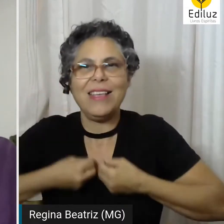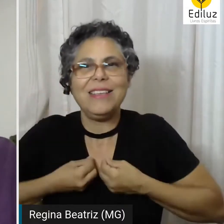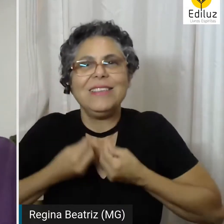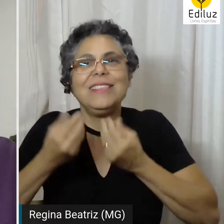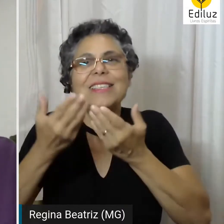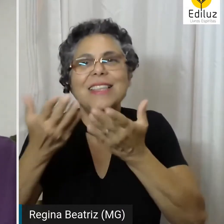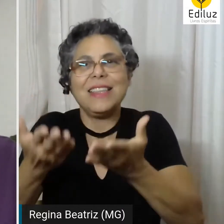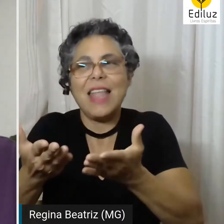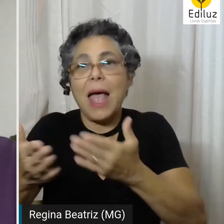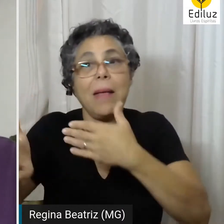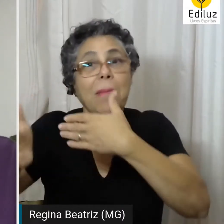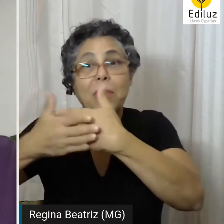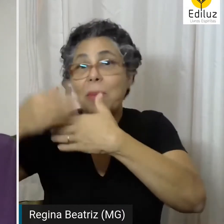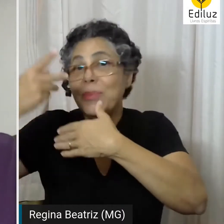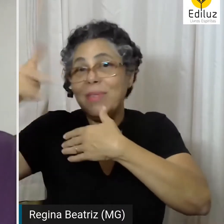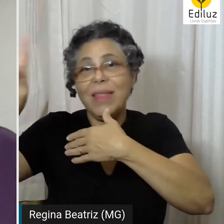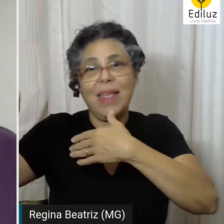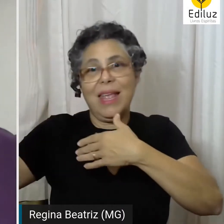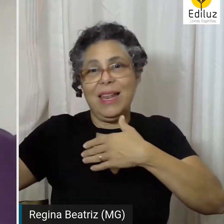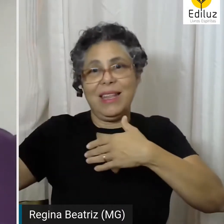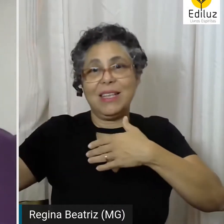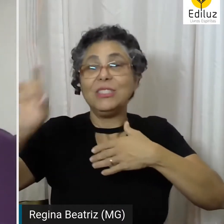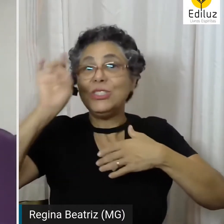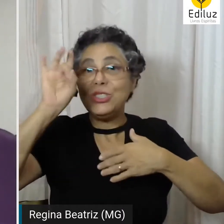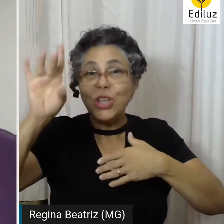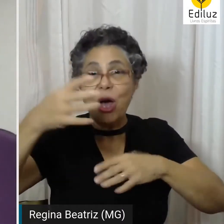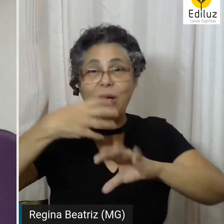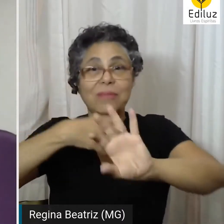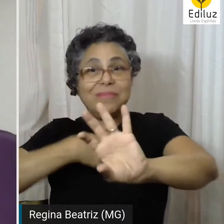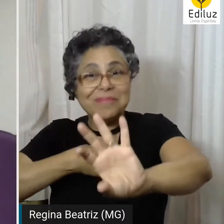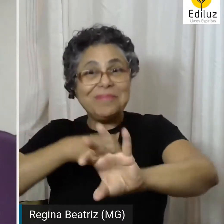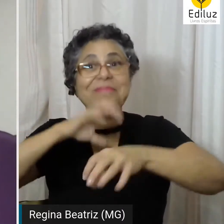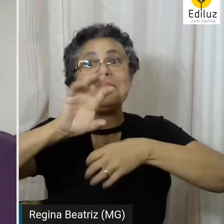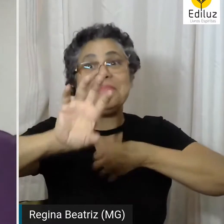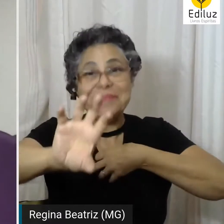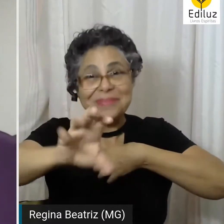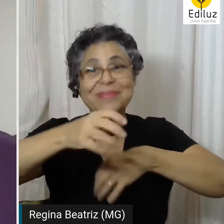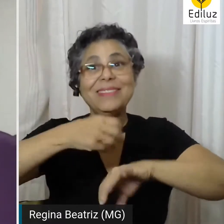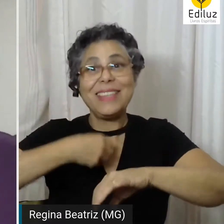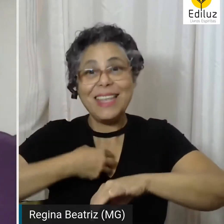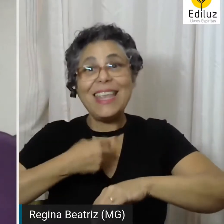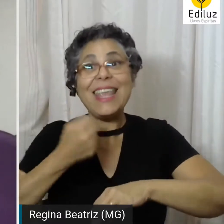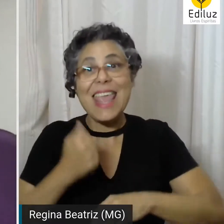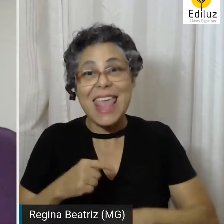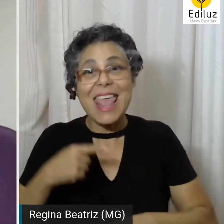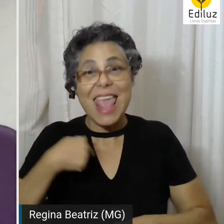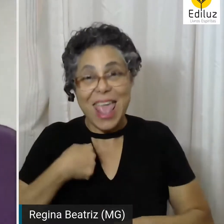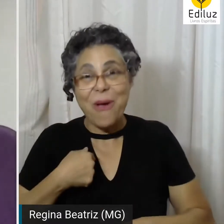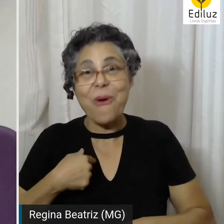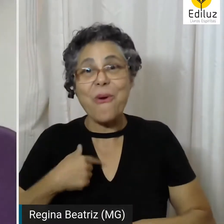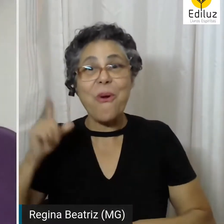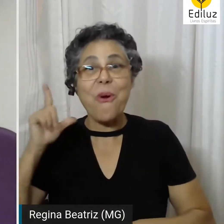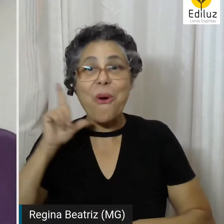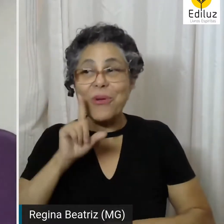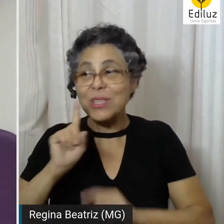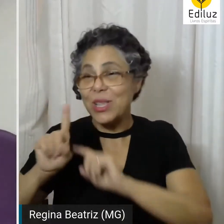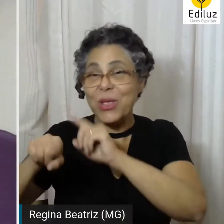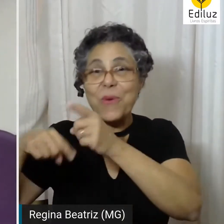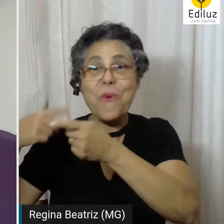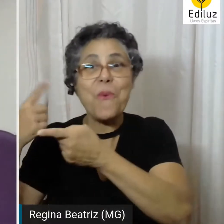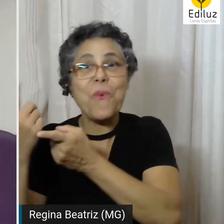Só empaticamente podemos dar espaço para que o outro